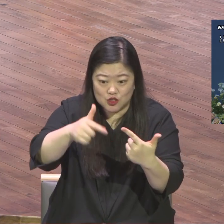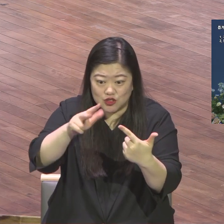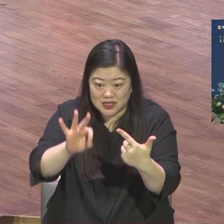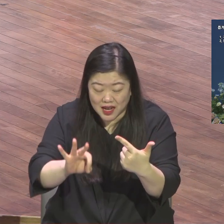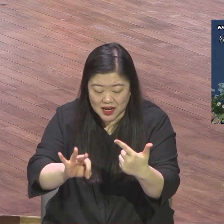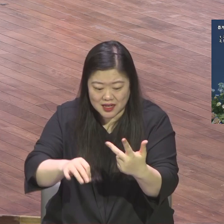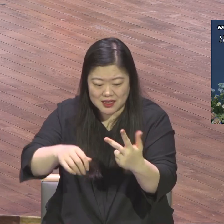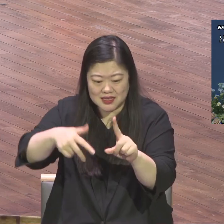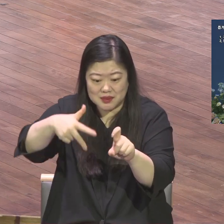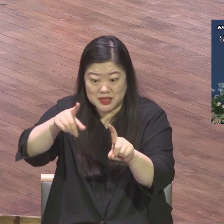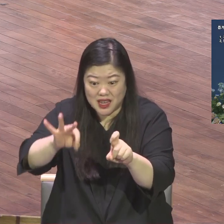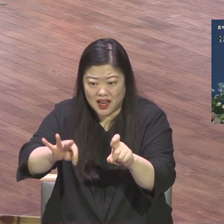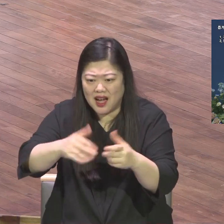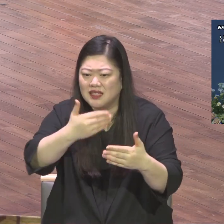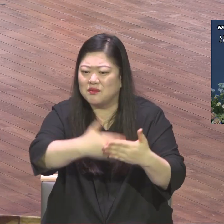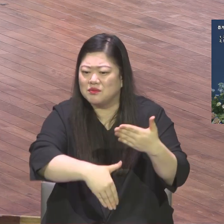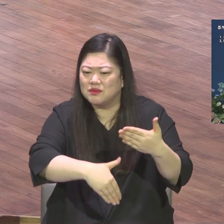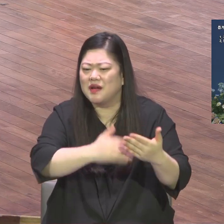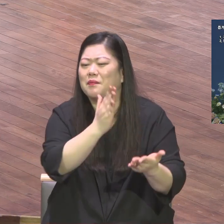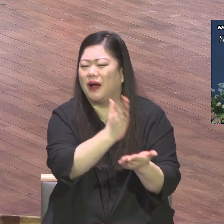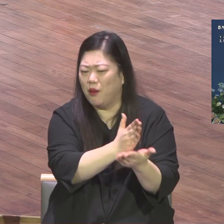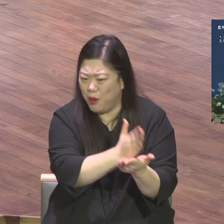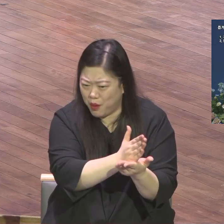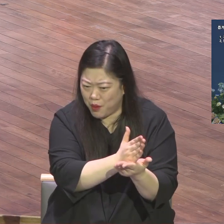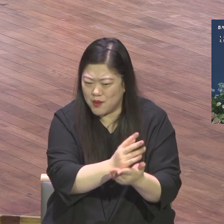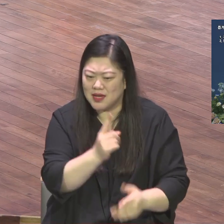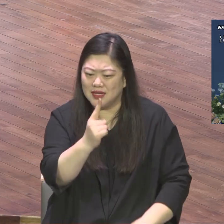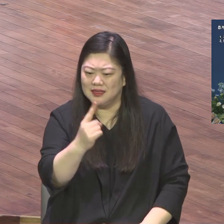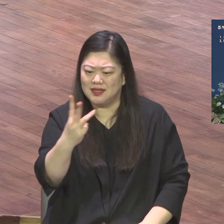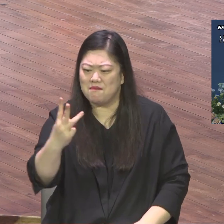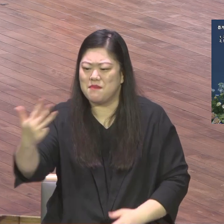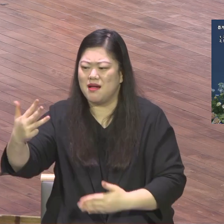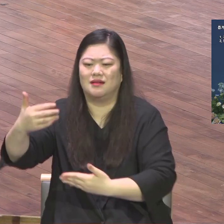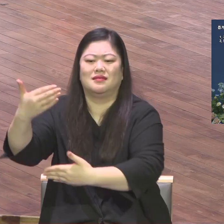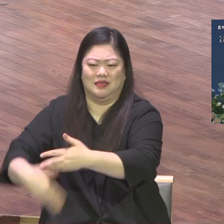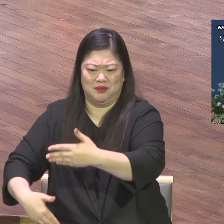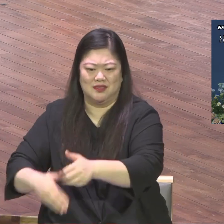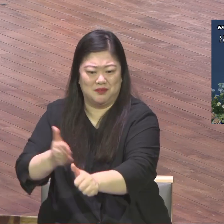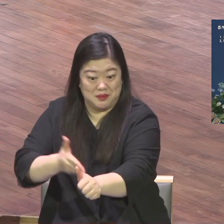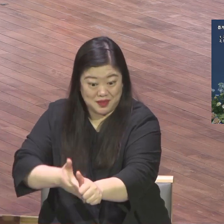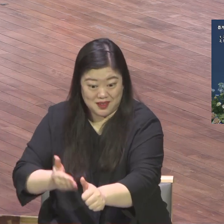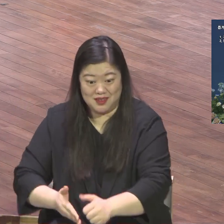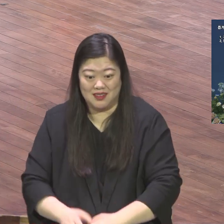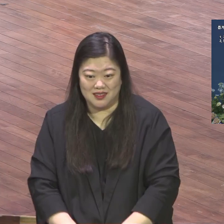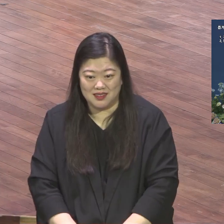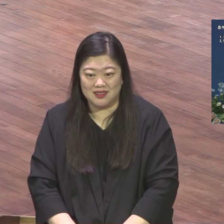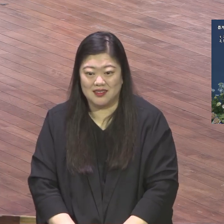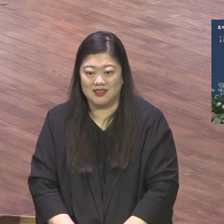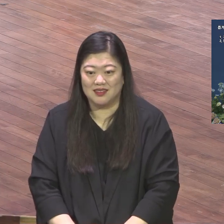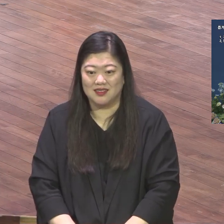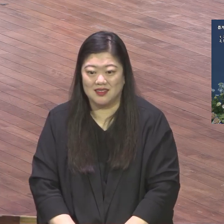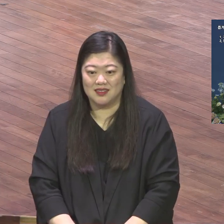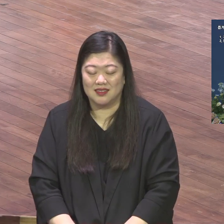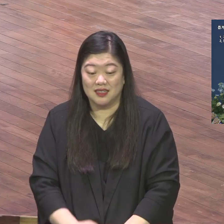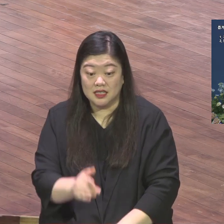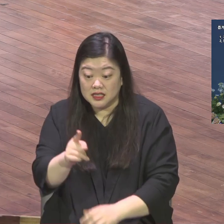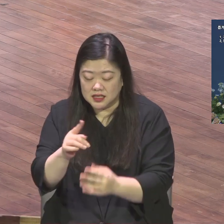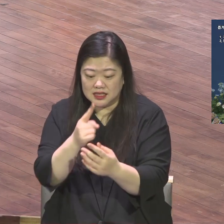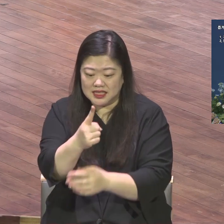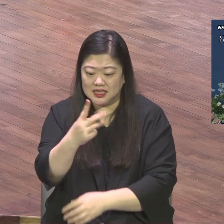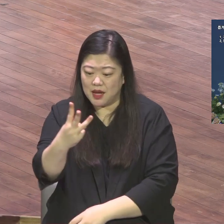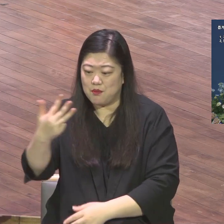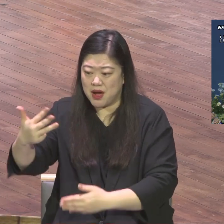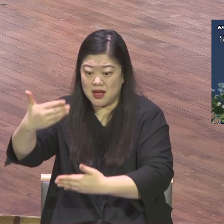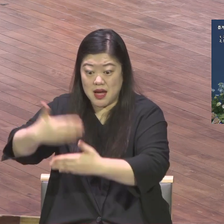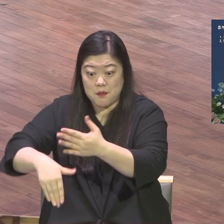그리스도 오직 하나님 나라 오직 성령 충만 그걸 통해서 하나님 나라를 확장해 나가는 3.1조의 이